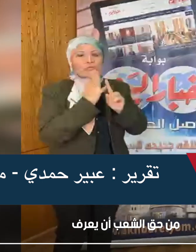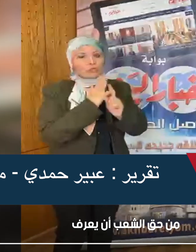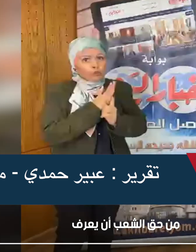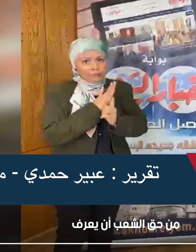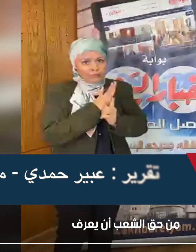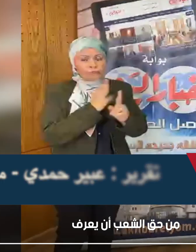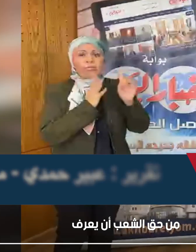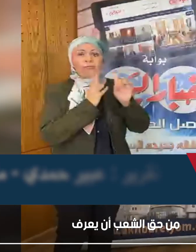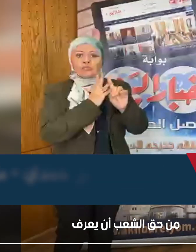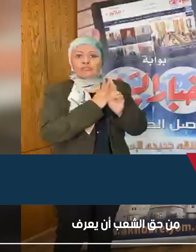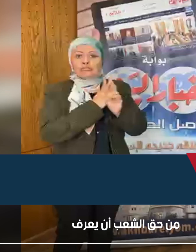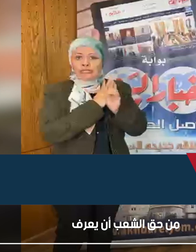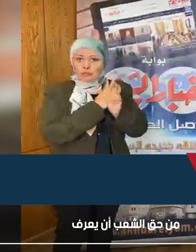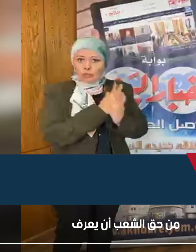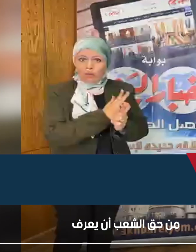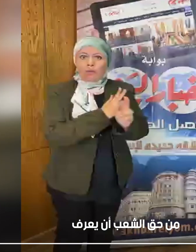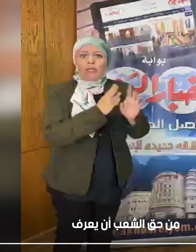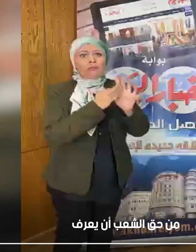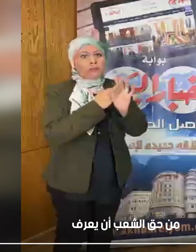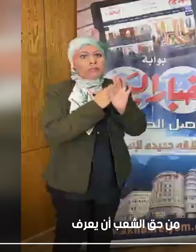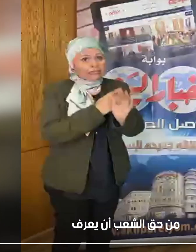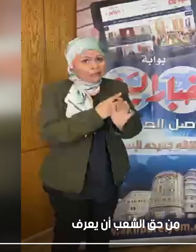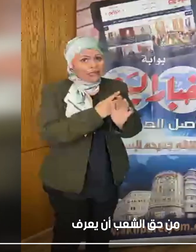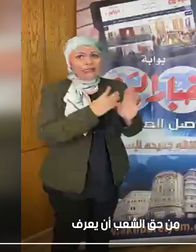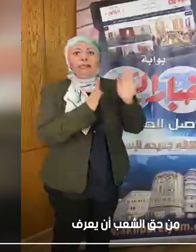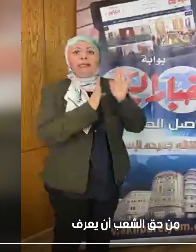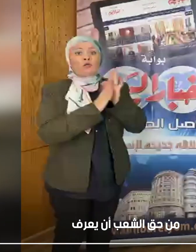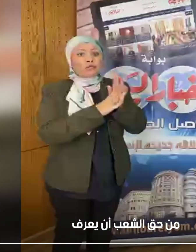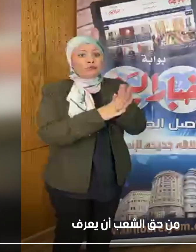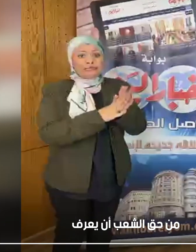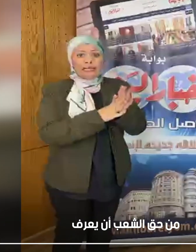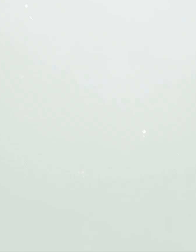أسر شهداء، مستفيدي تكافل الكرامة، ضمان اجتماعي، أسر بديل،